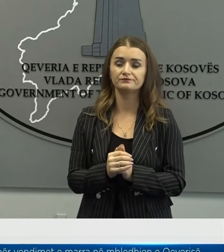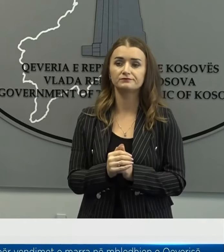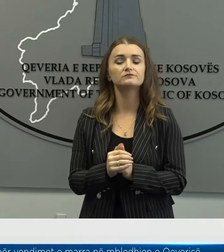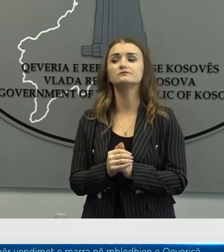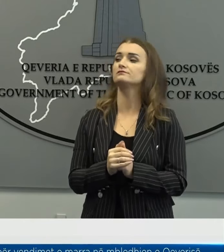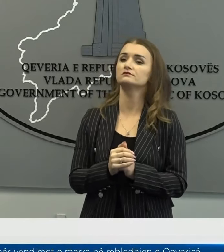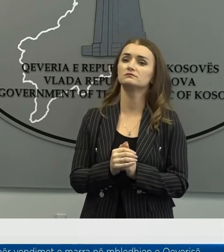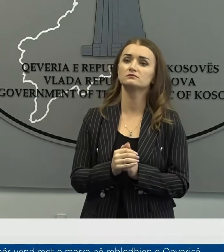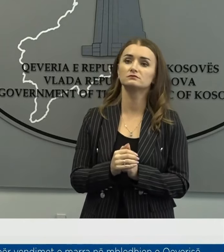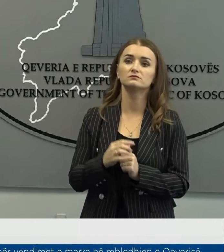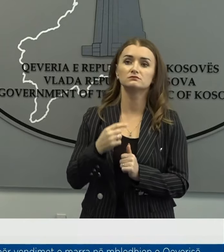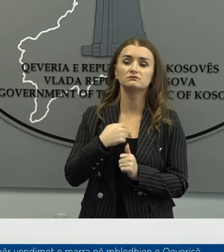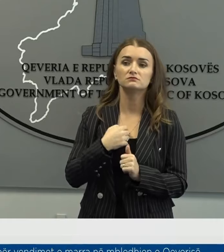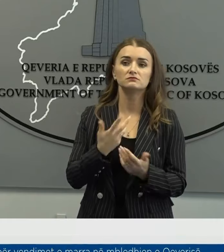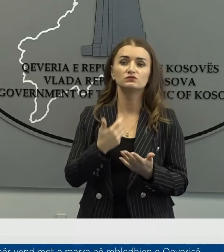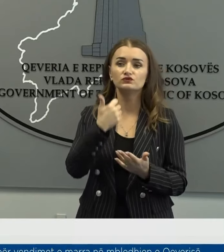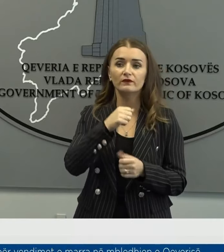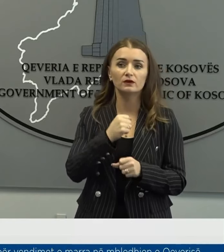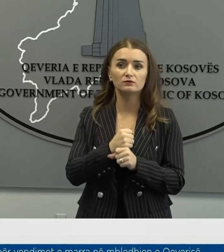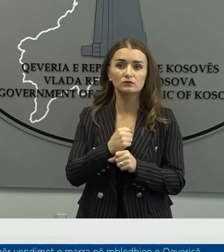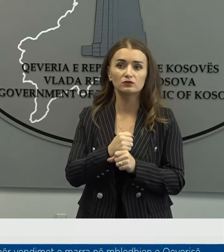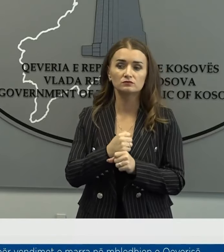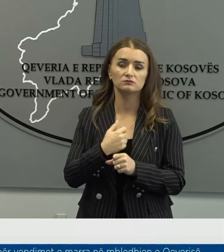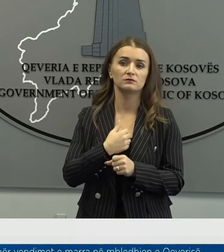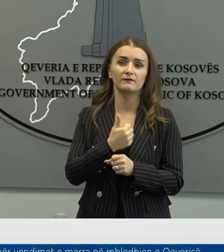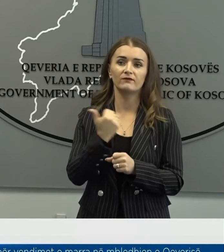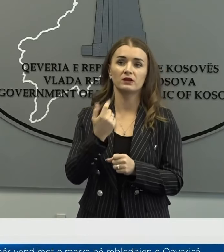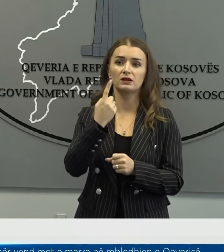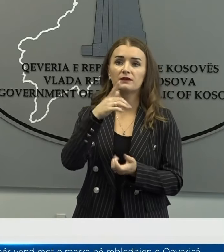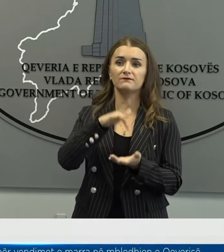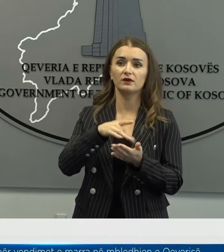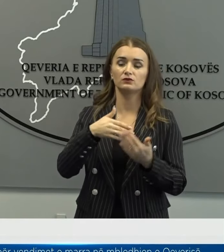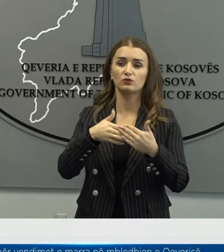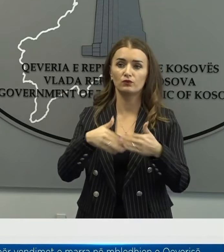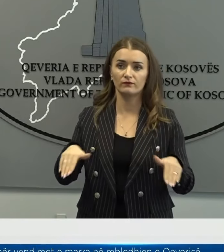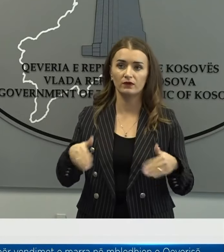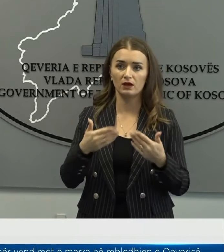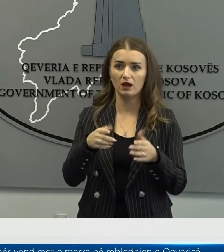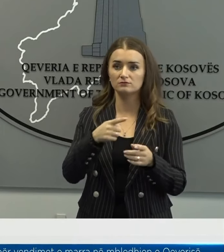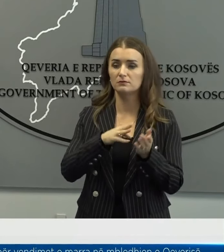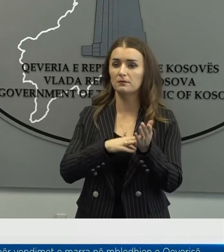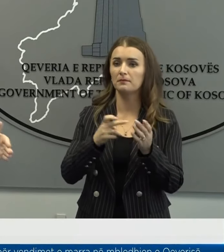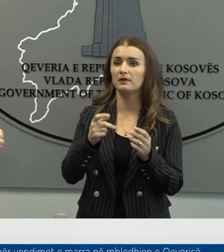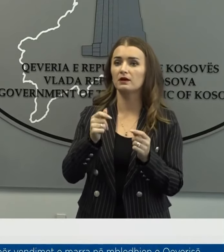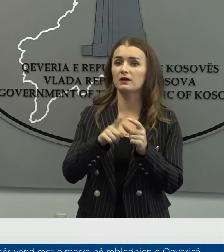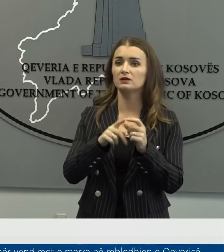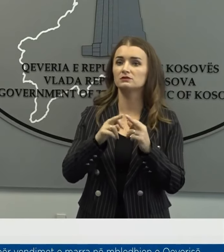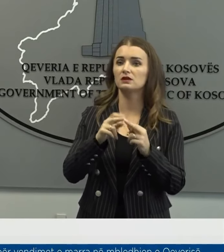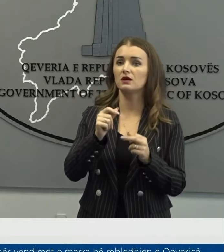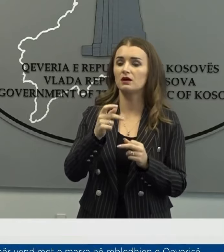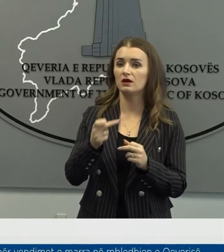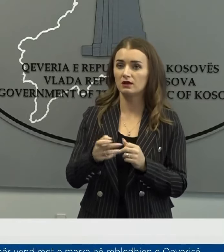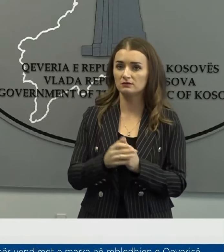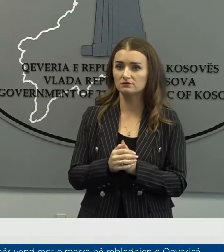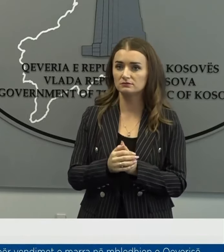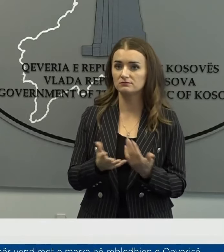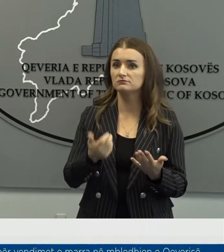një pik të kufirit, me çrast kjo është në Merdar, për shkak se terminali doganor është vetëm 300 metra larg